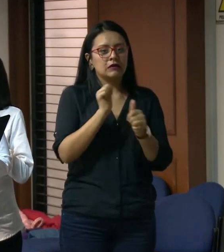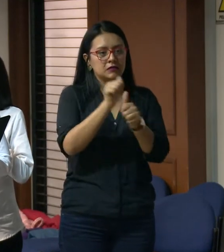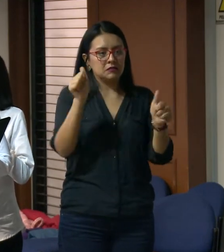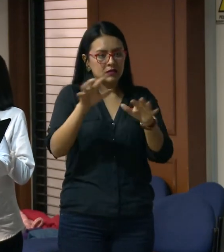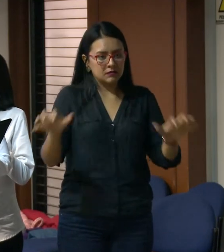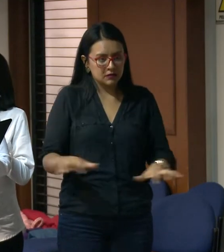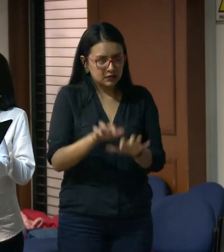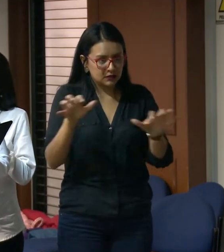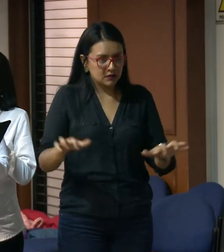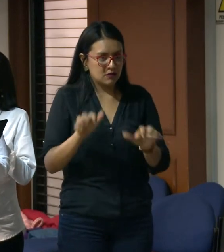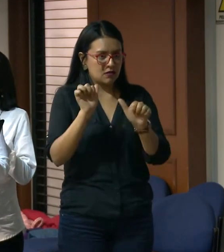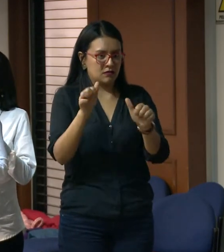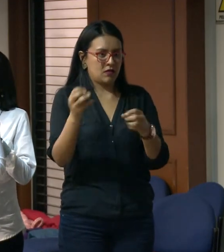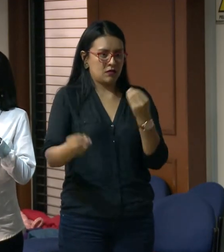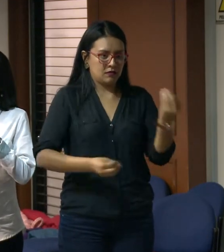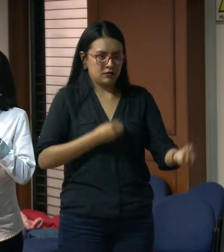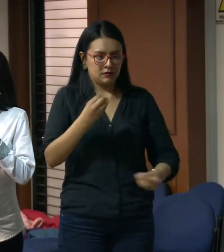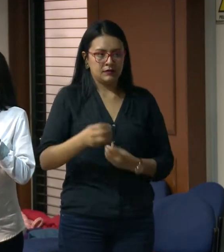de sus actividades.